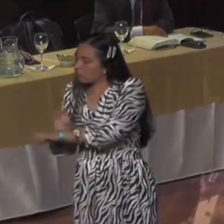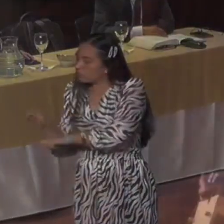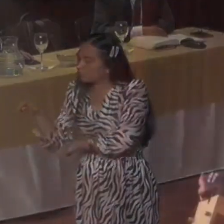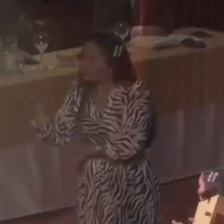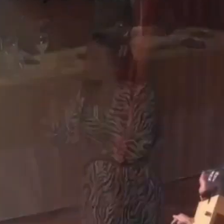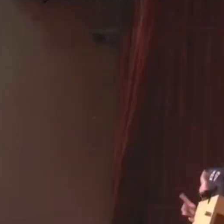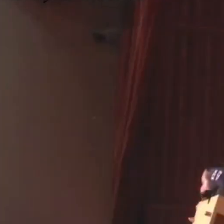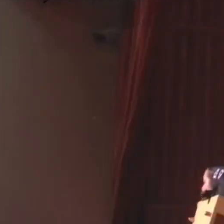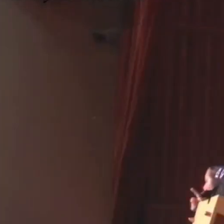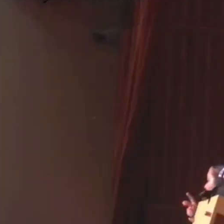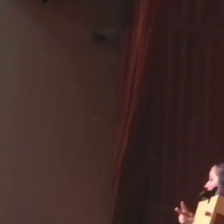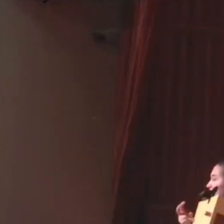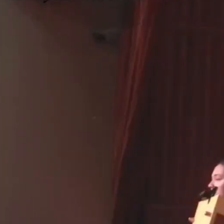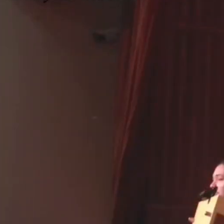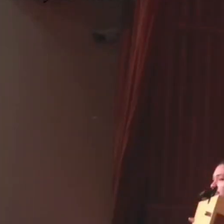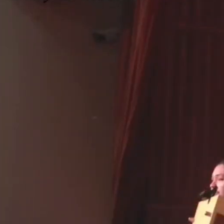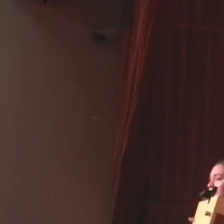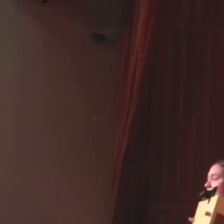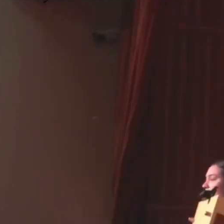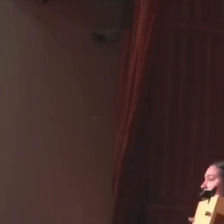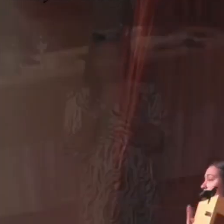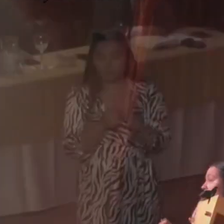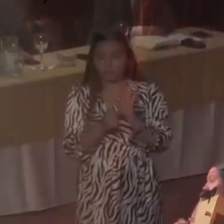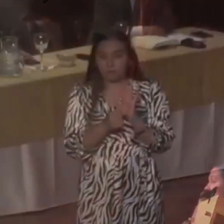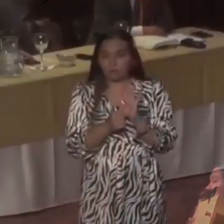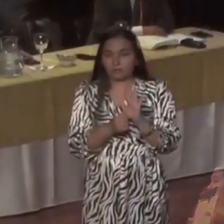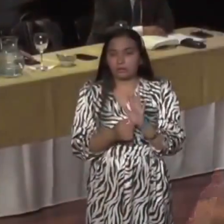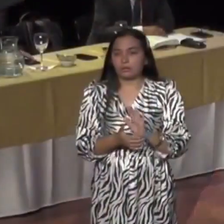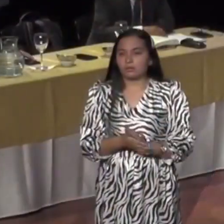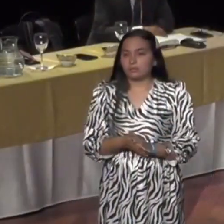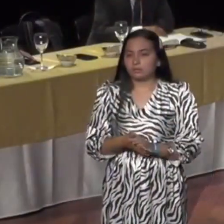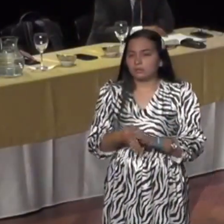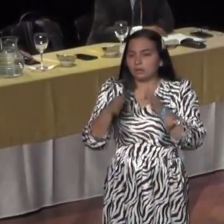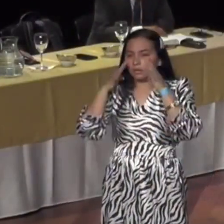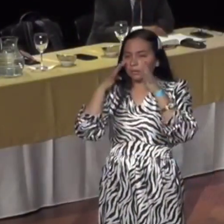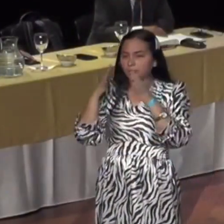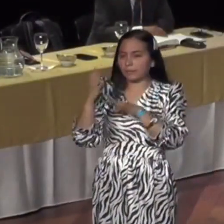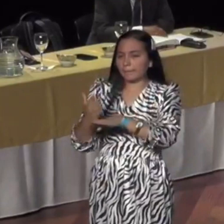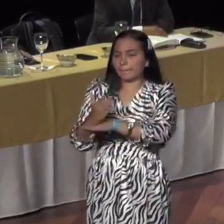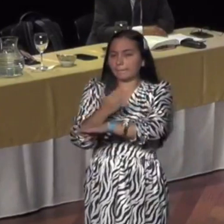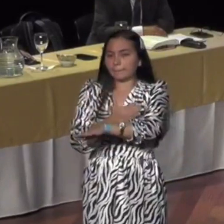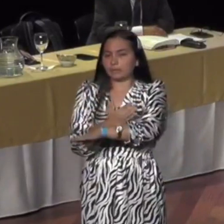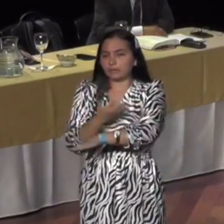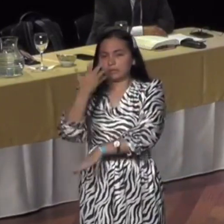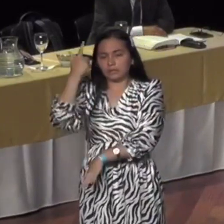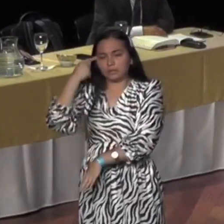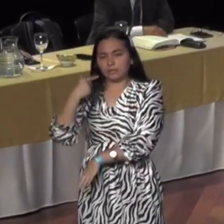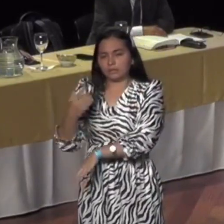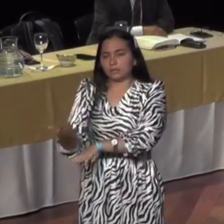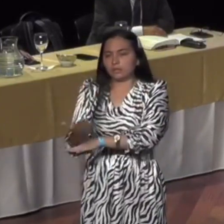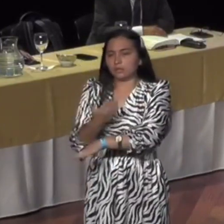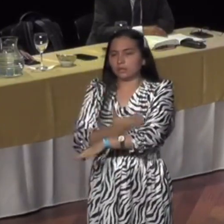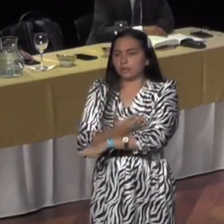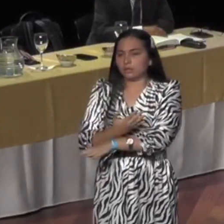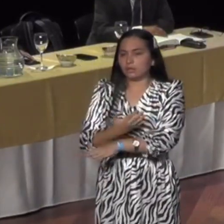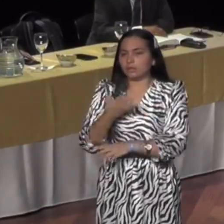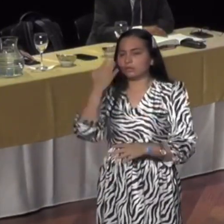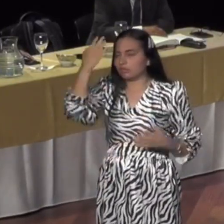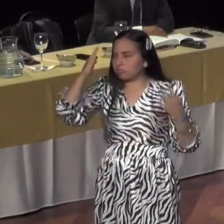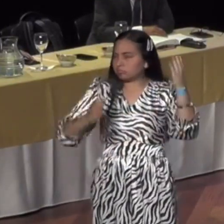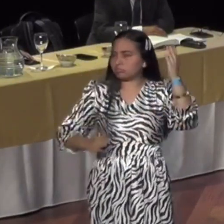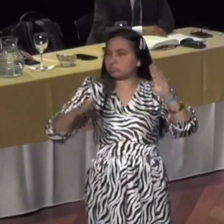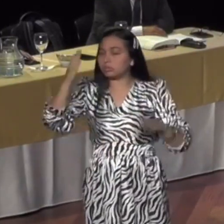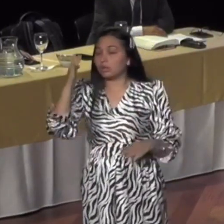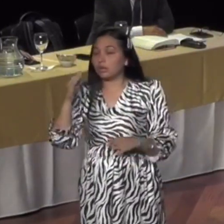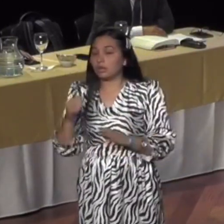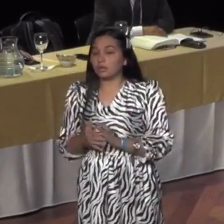un viernes de eso, antes de la fiesta de carnavales, y todos ellos se fueron para 84 y yo no tenía ni